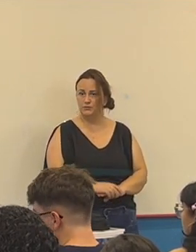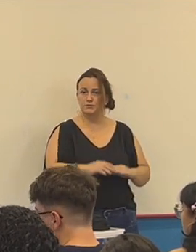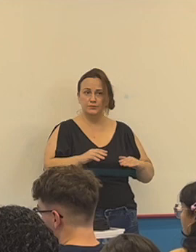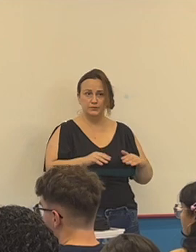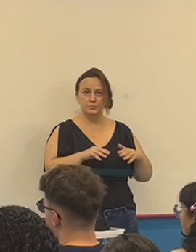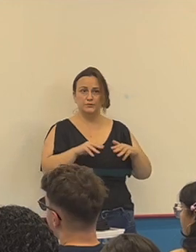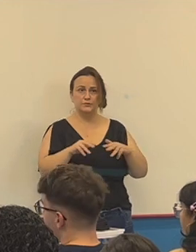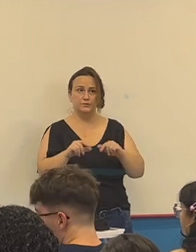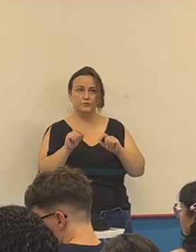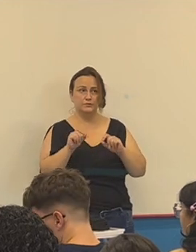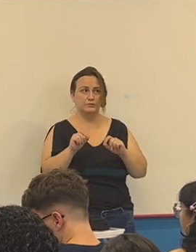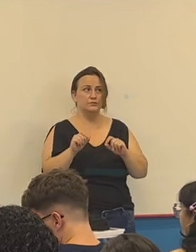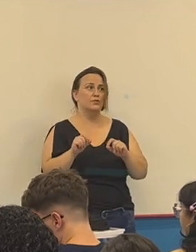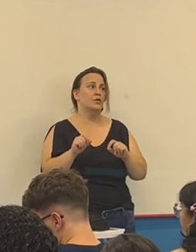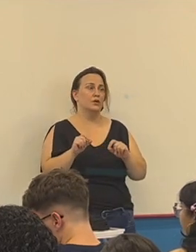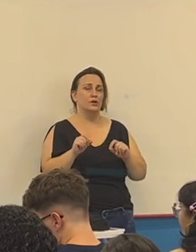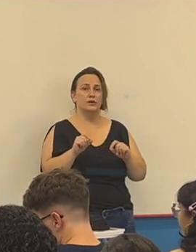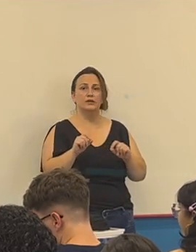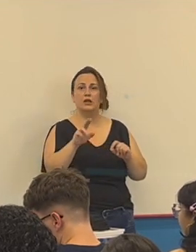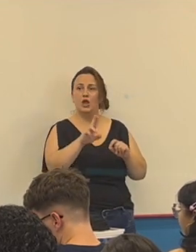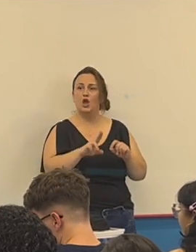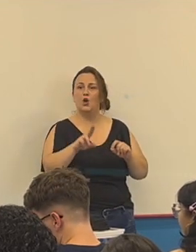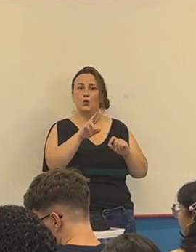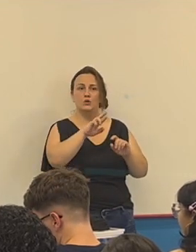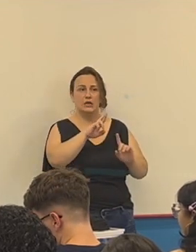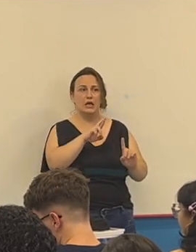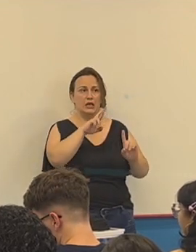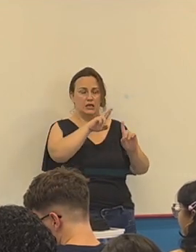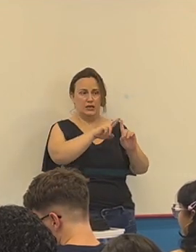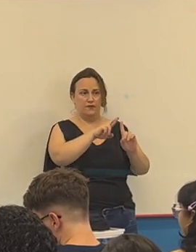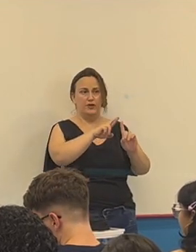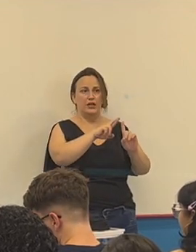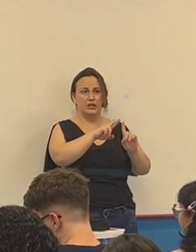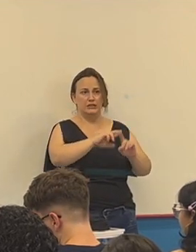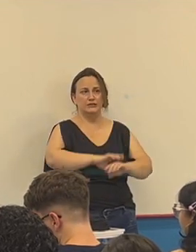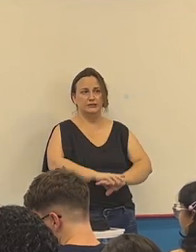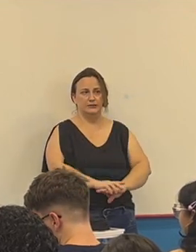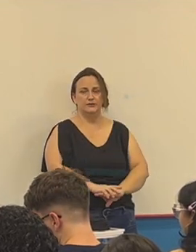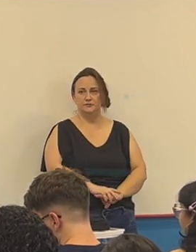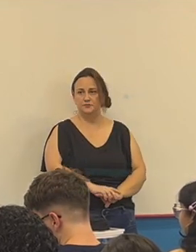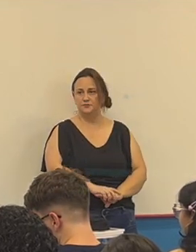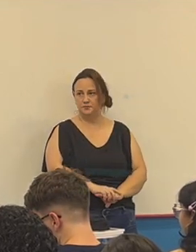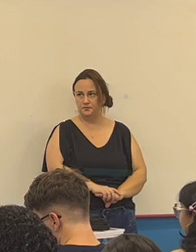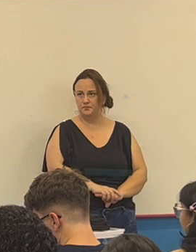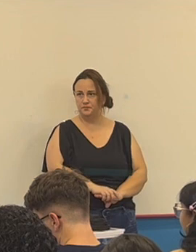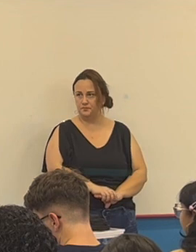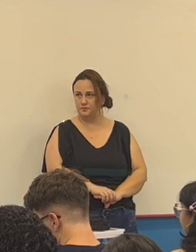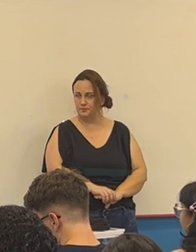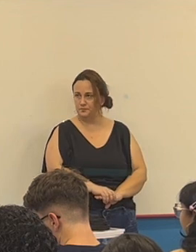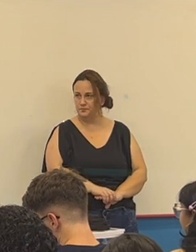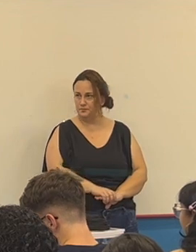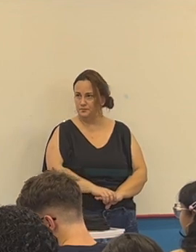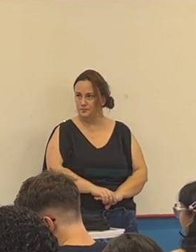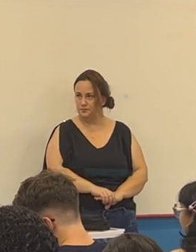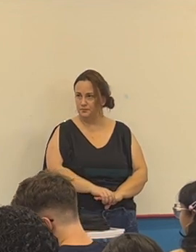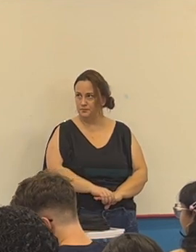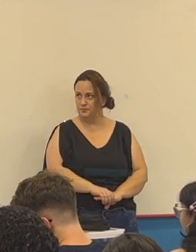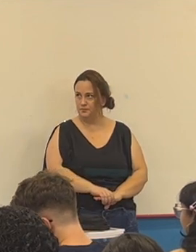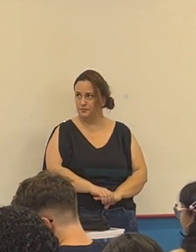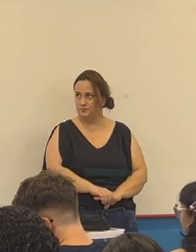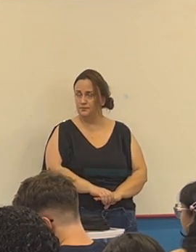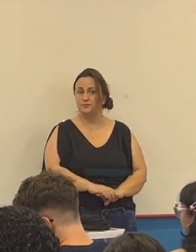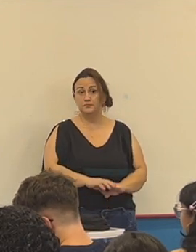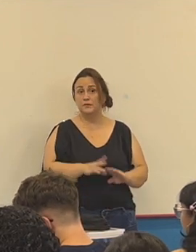né? Então, e usar essas referências dentro, né, da minha narrativa que eu quero colocar lá